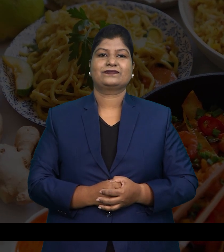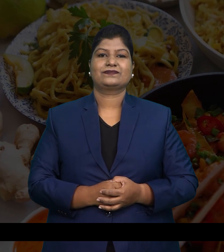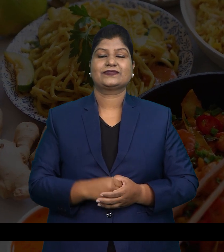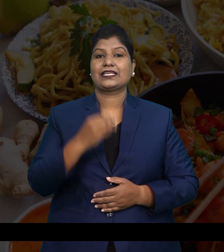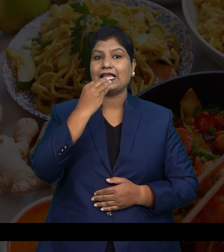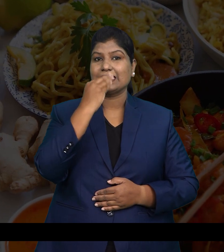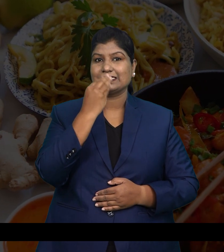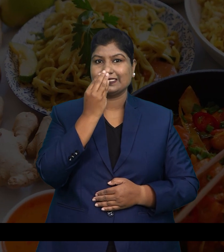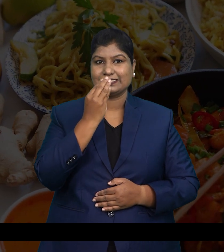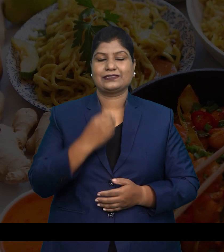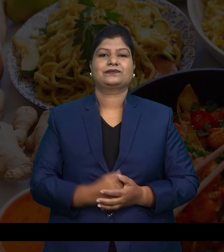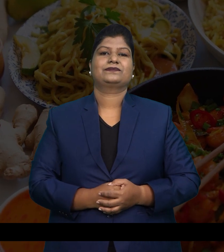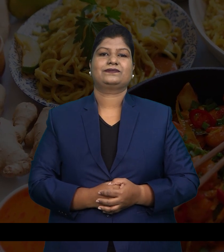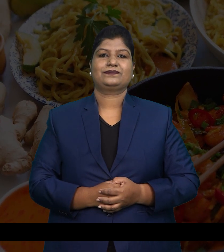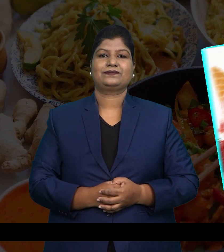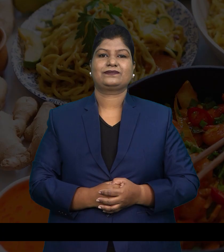बिस्किटे,